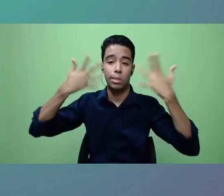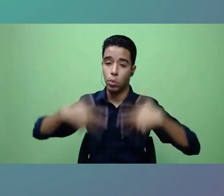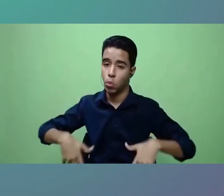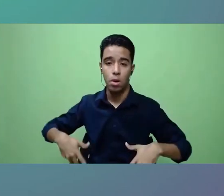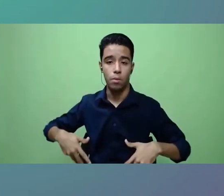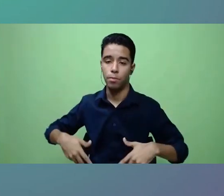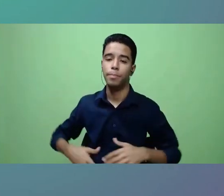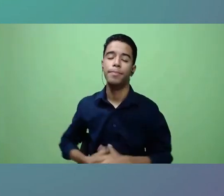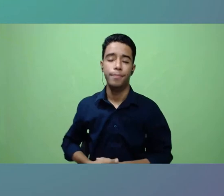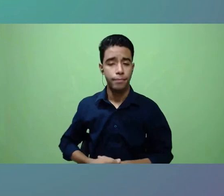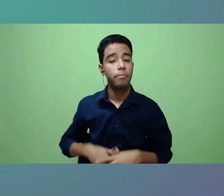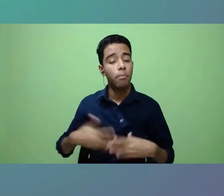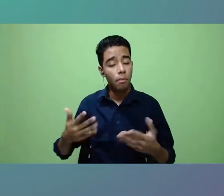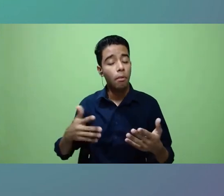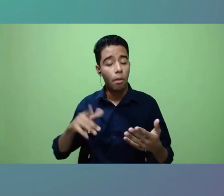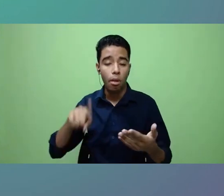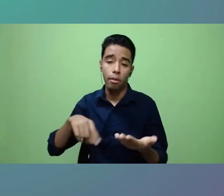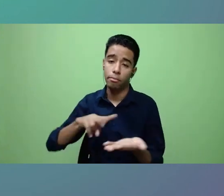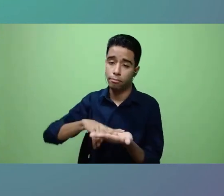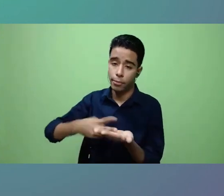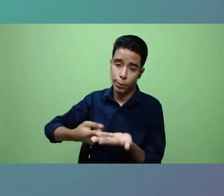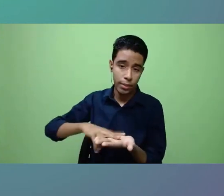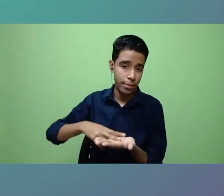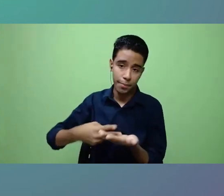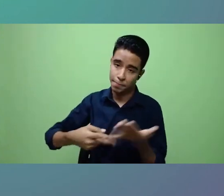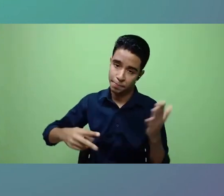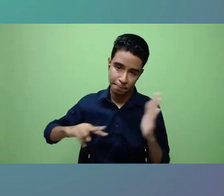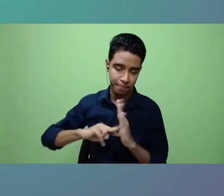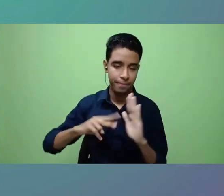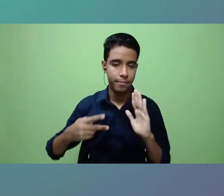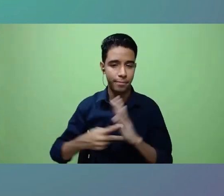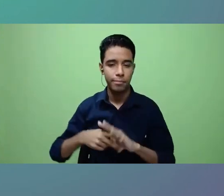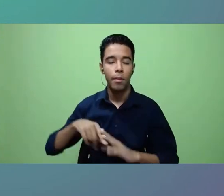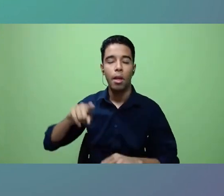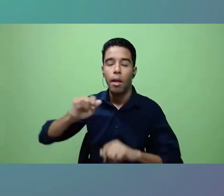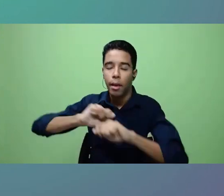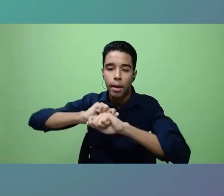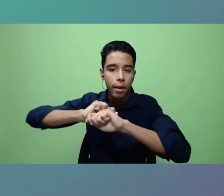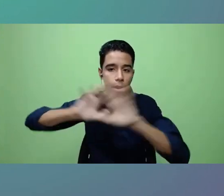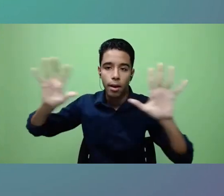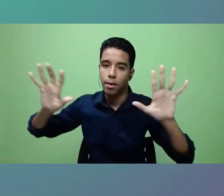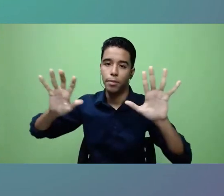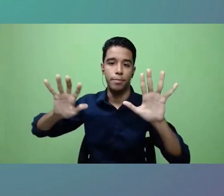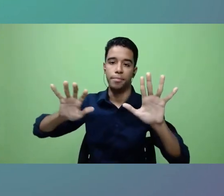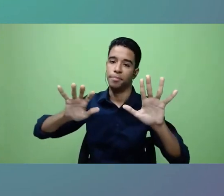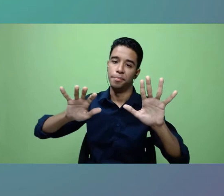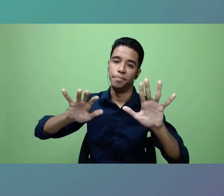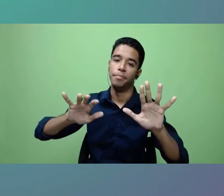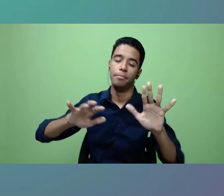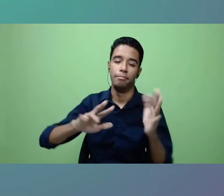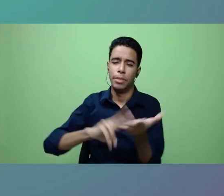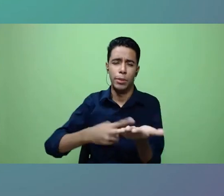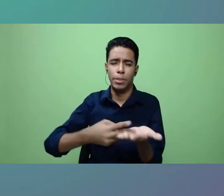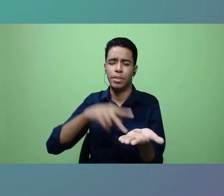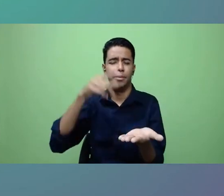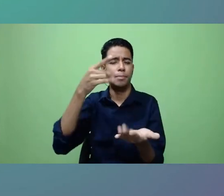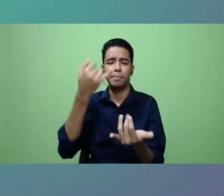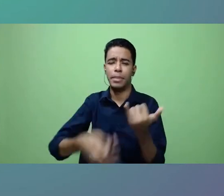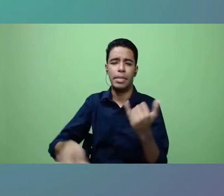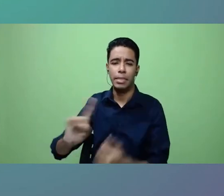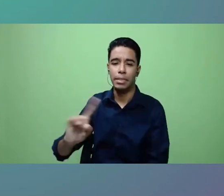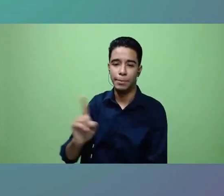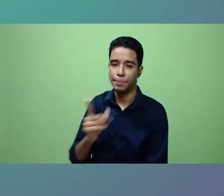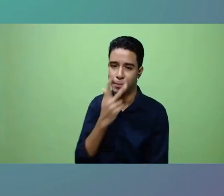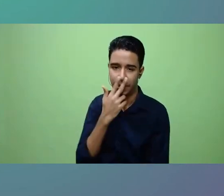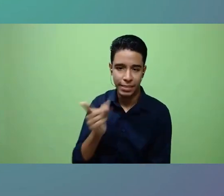quando você... O processo está tão claro, mas tão claro, que nem parece que é uma tradução. Nem parece. Igual as músicas da